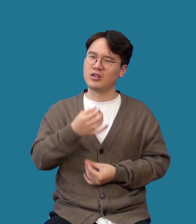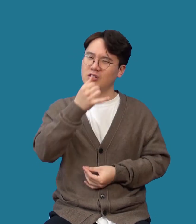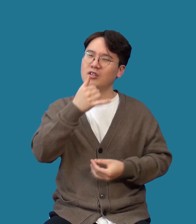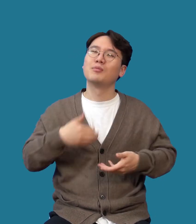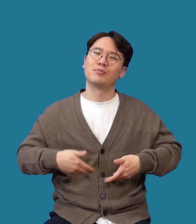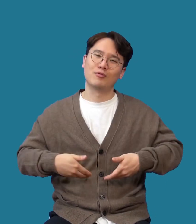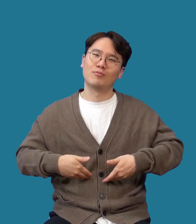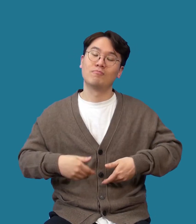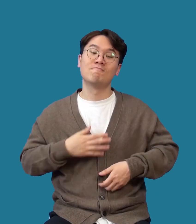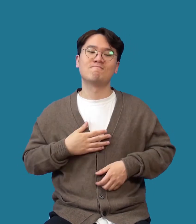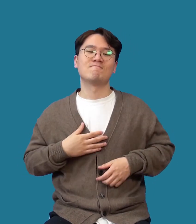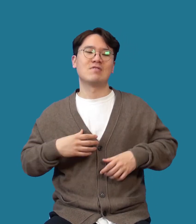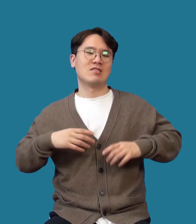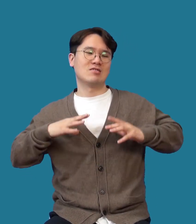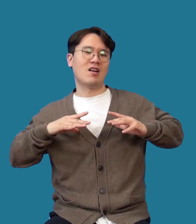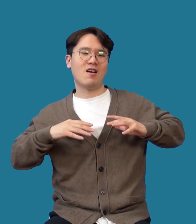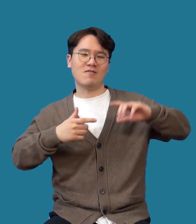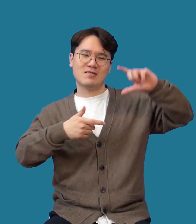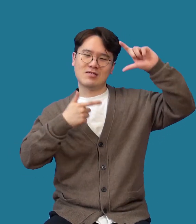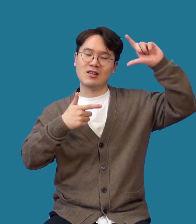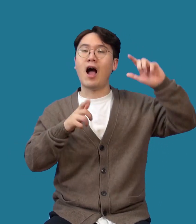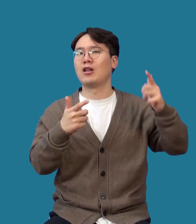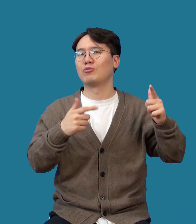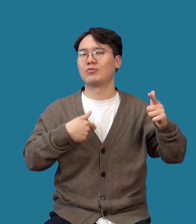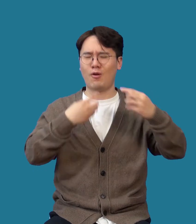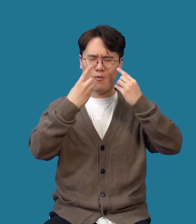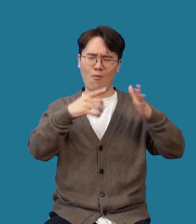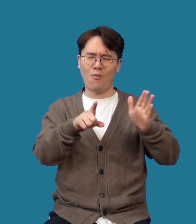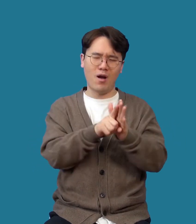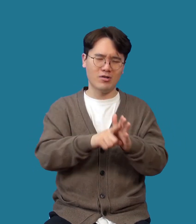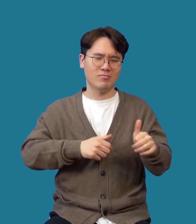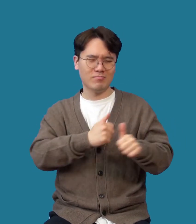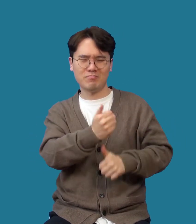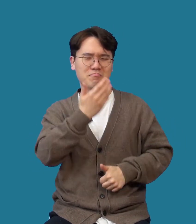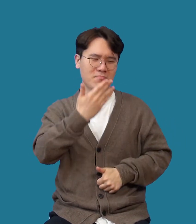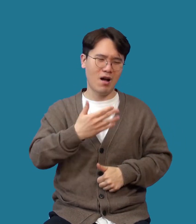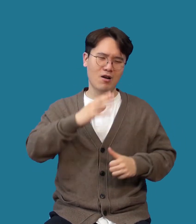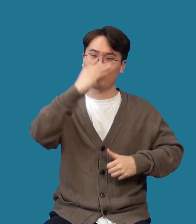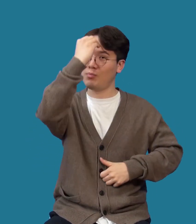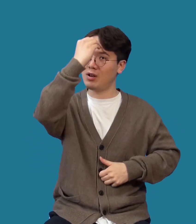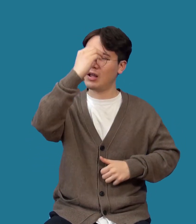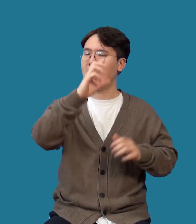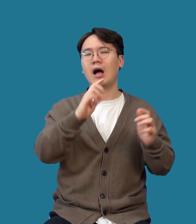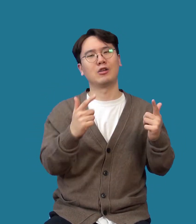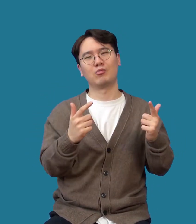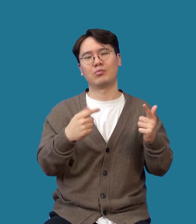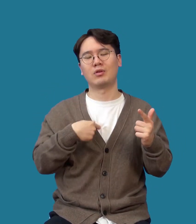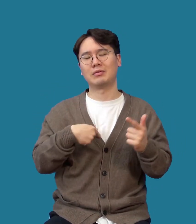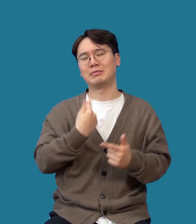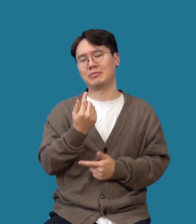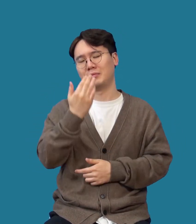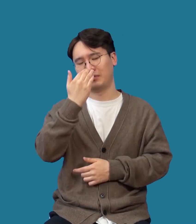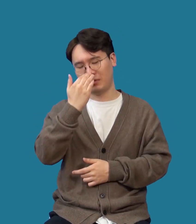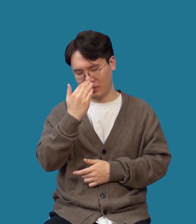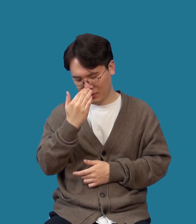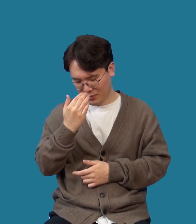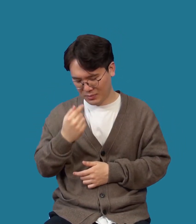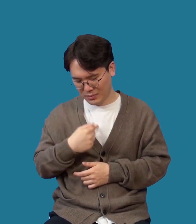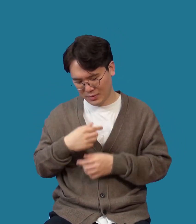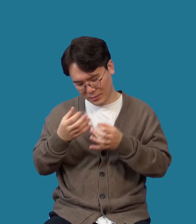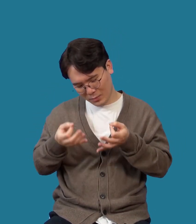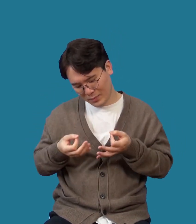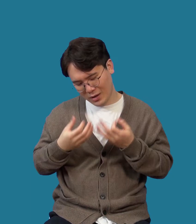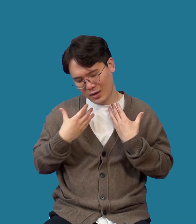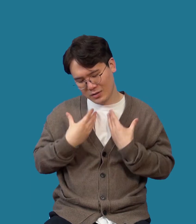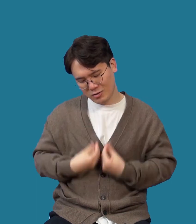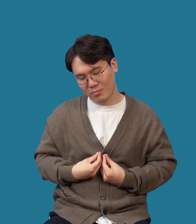자기 자랑이 아니고요, 자기 확신이 아니고요, 자신에 대해서 절망해야 됩니다. 물론 이